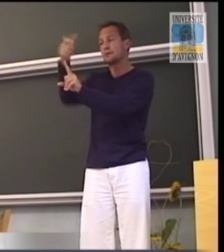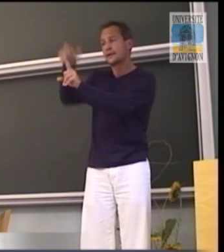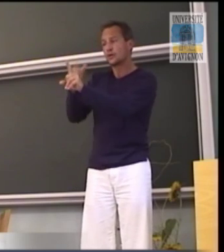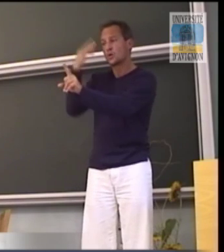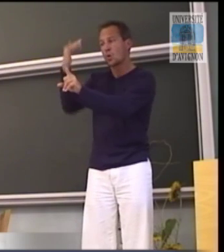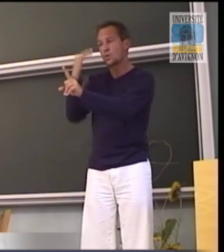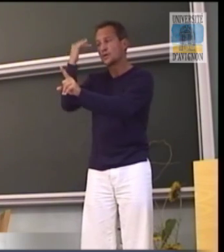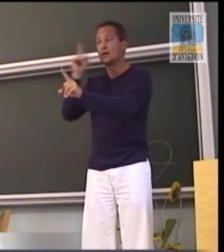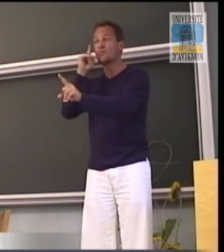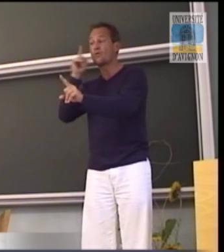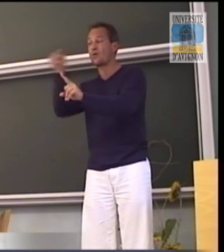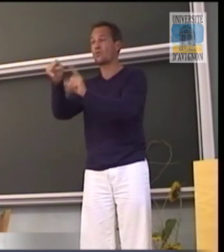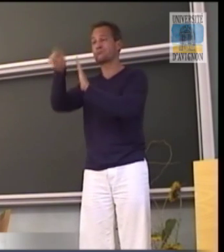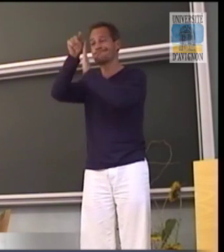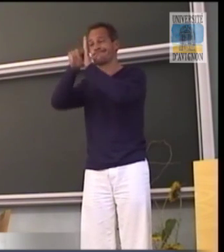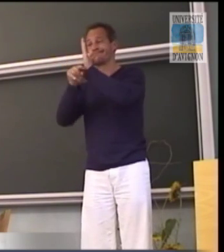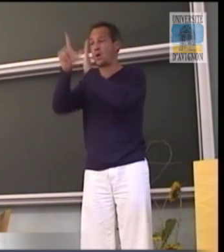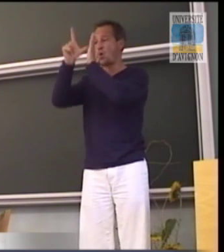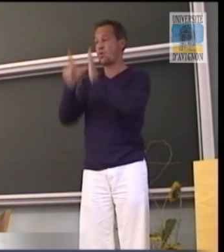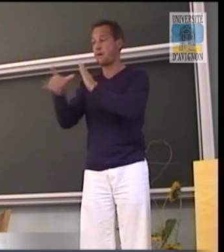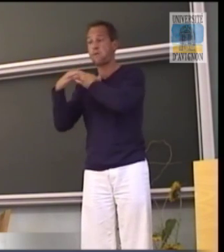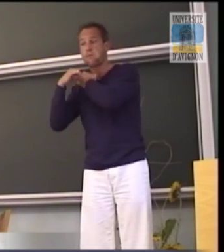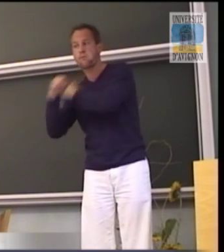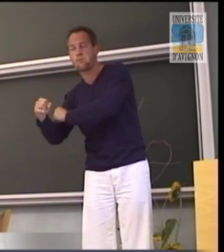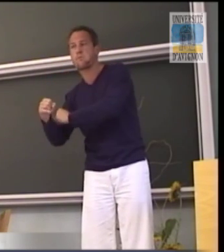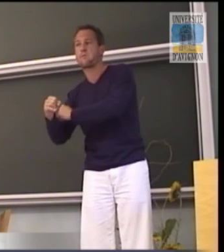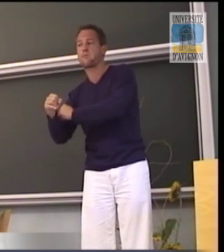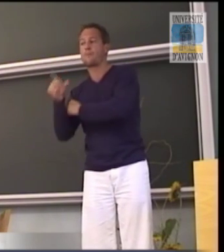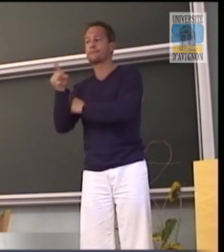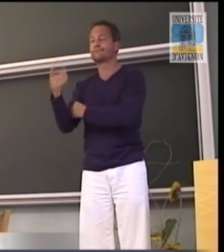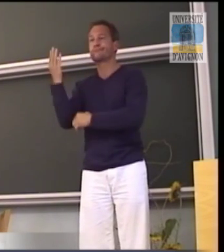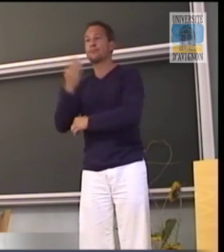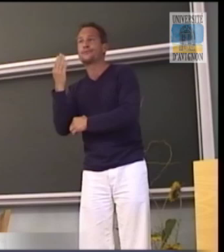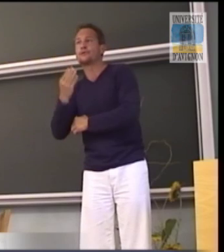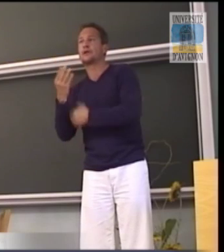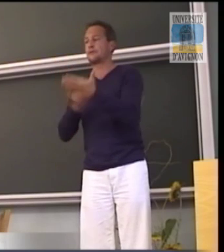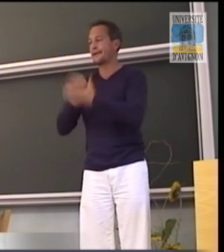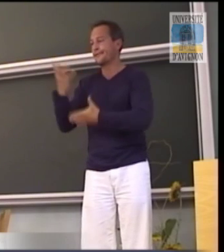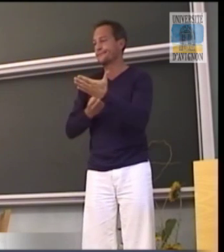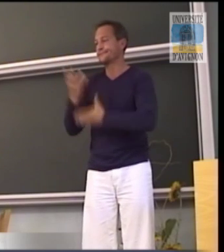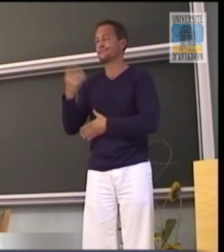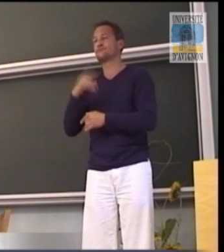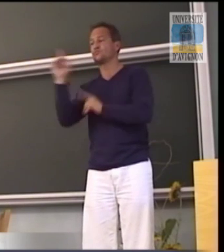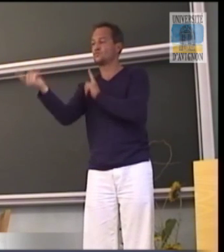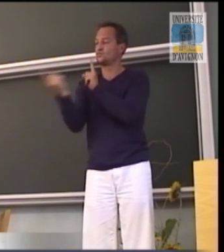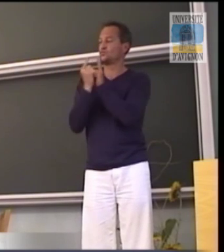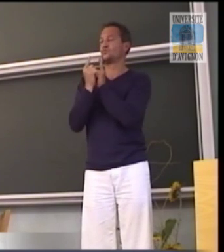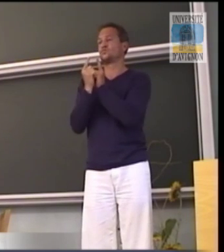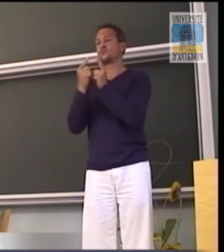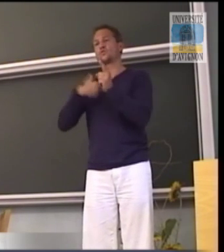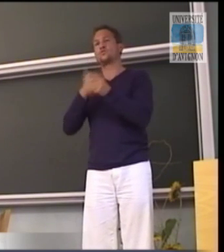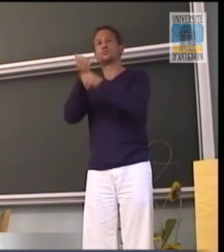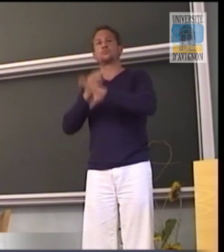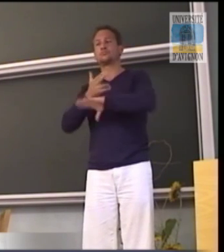devant leurs obligations, inquiets devant des comportements qu'ils ne maîtrisaient pas. Et donc nous avons souhaité mettre en place ce lieu